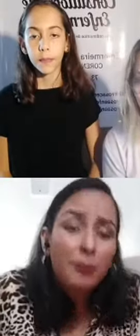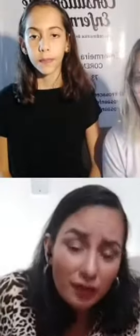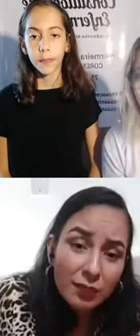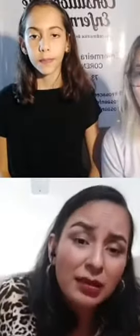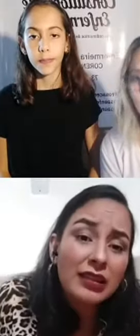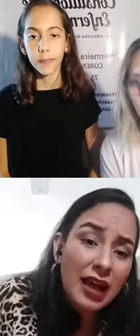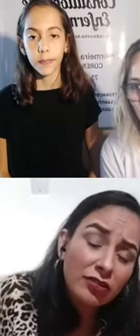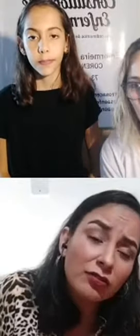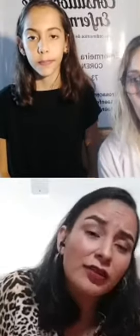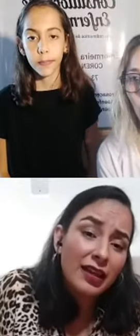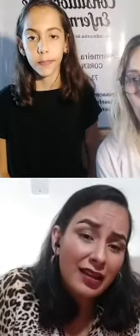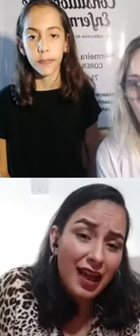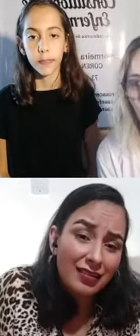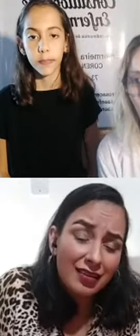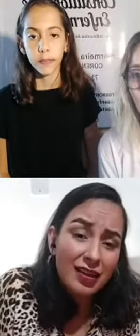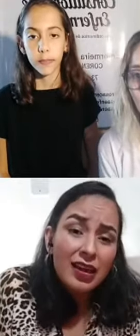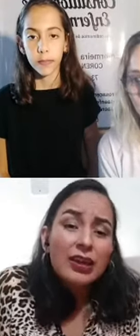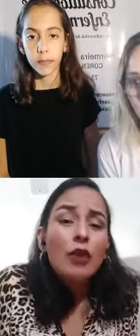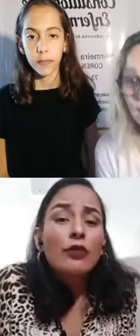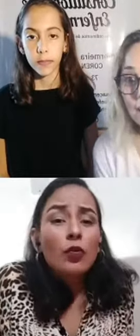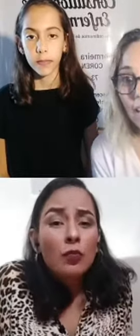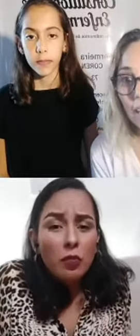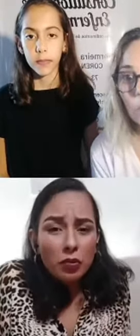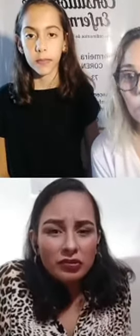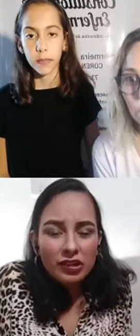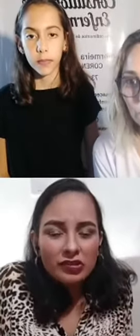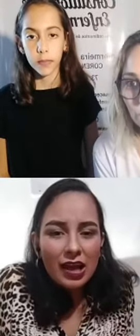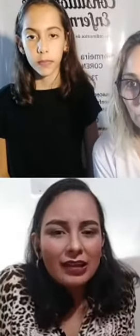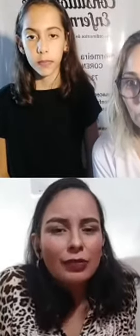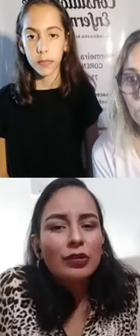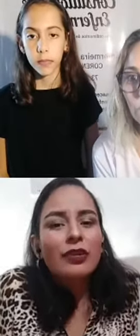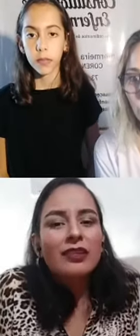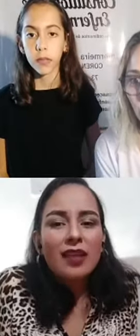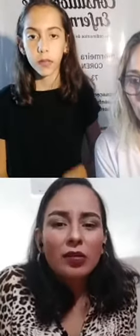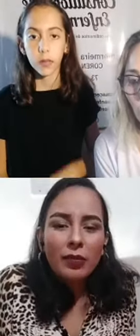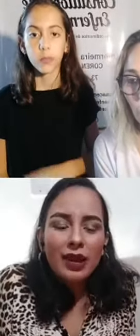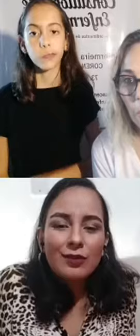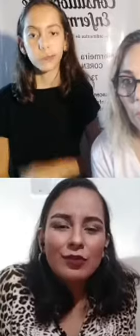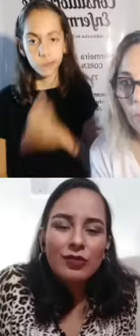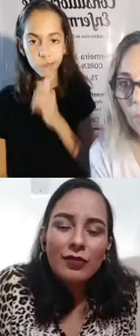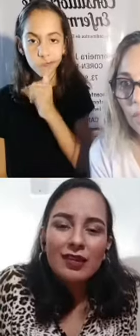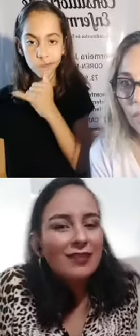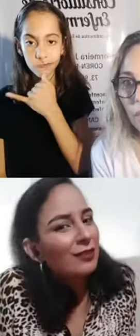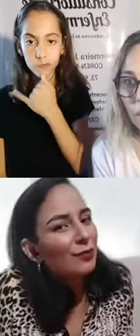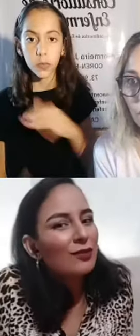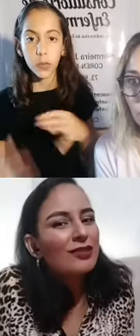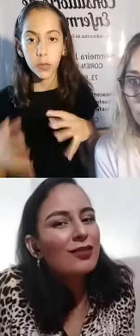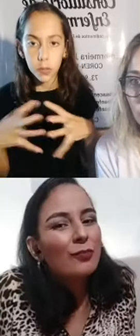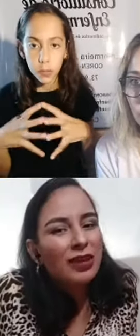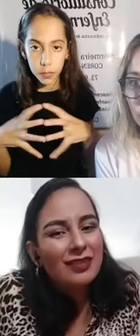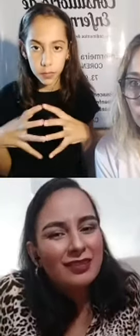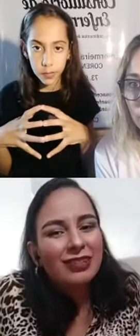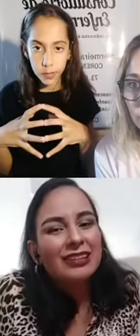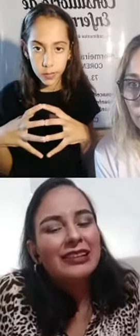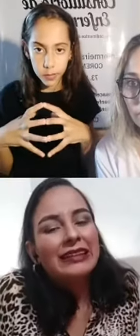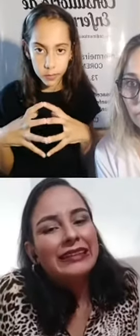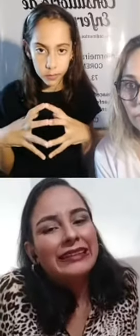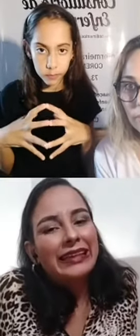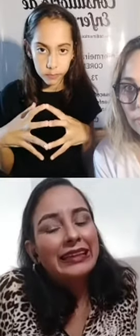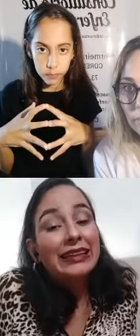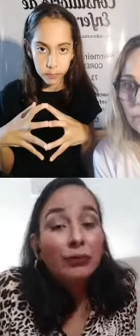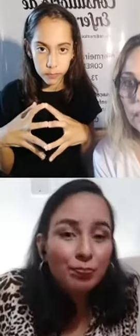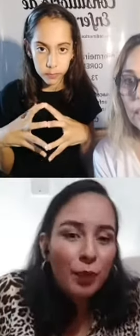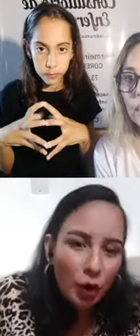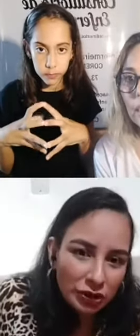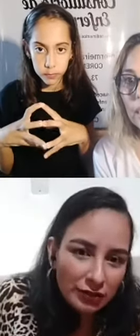tem possibilidade de ficar em casa. E eu fico muito chateada quando eu vejo as aglomerações, que eu falo assim, essas pessoas não pensam, né, em